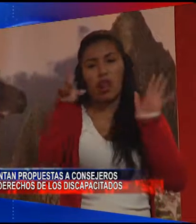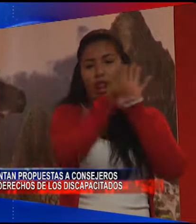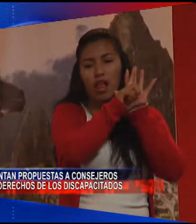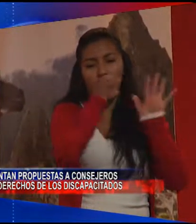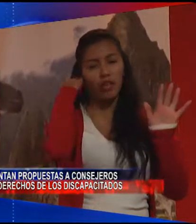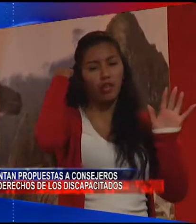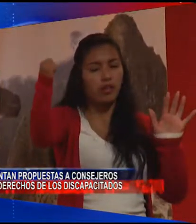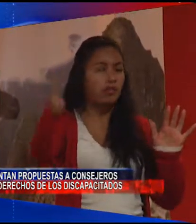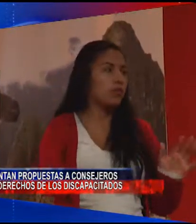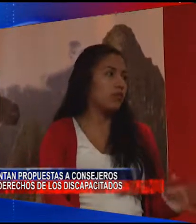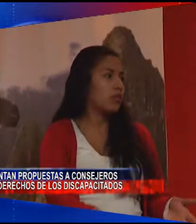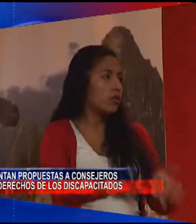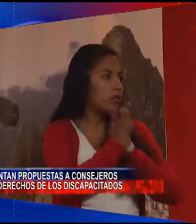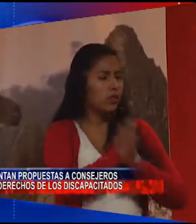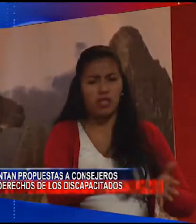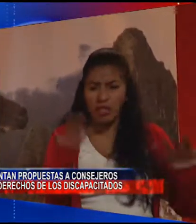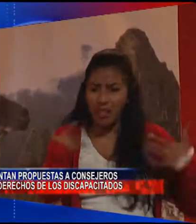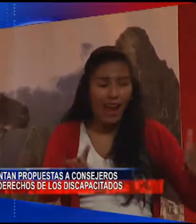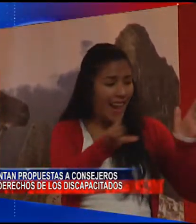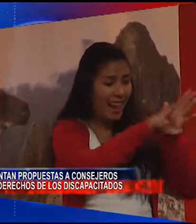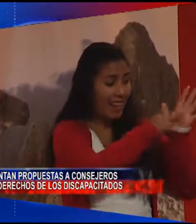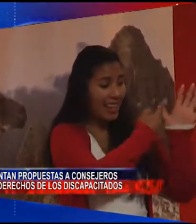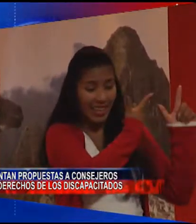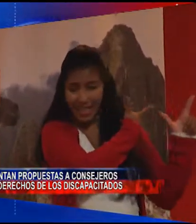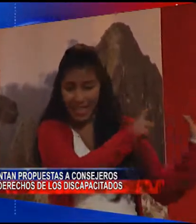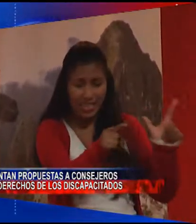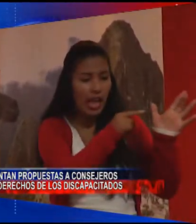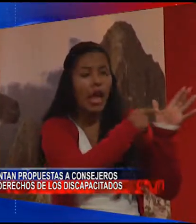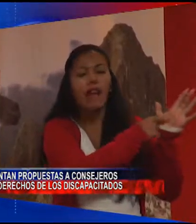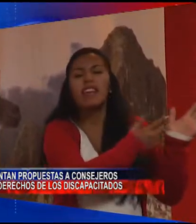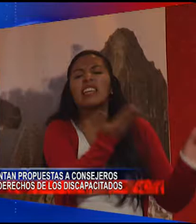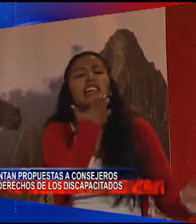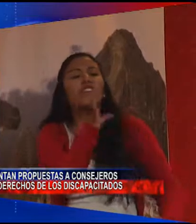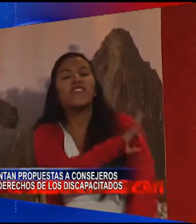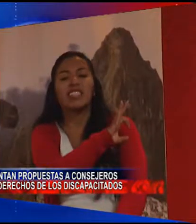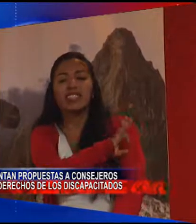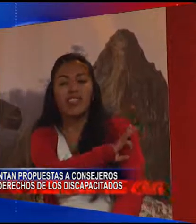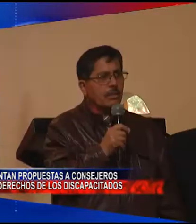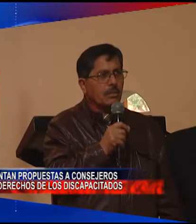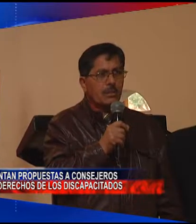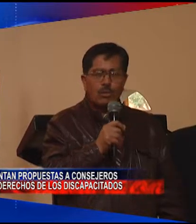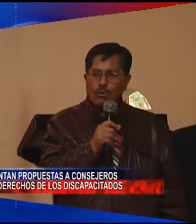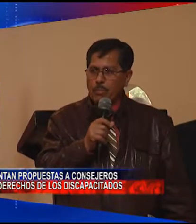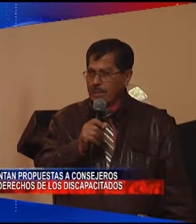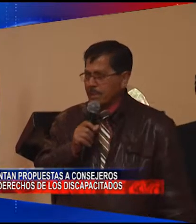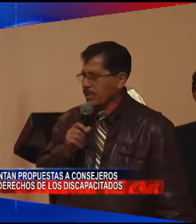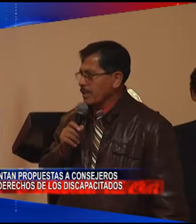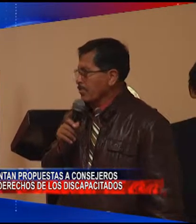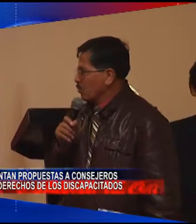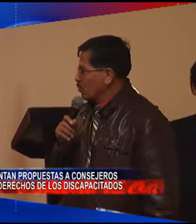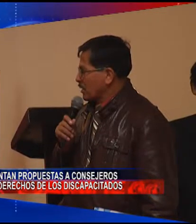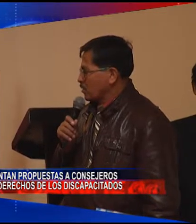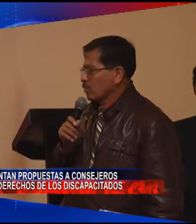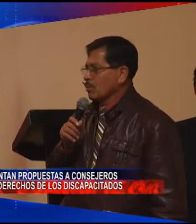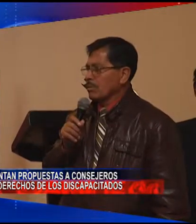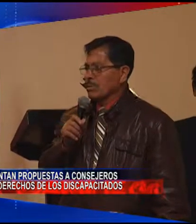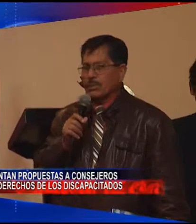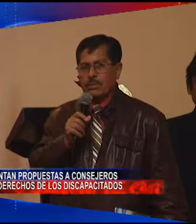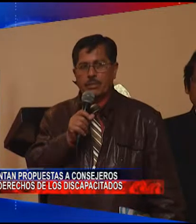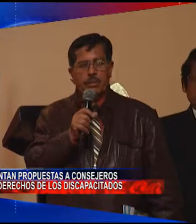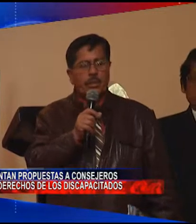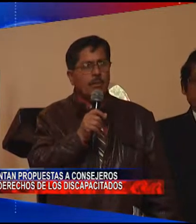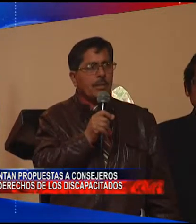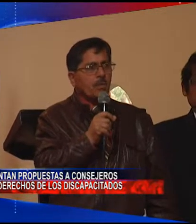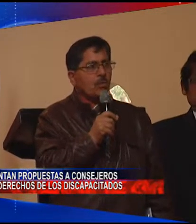individualmente poder desplazarse, de tal manera que estamos dando sobre accesibilidad normas técnicas que hemos trabajado, sobre accesibilidad estamos dando